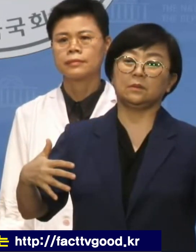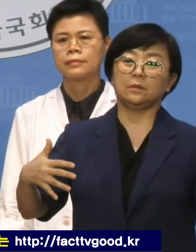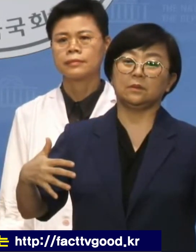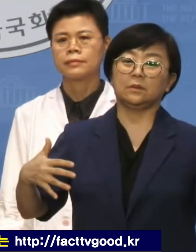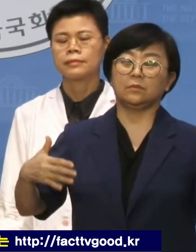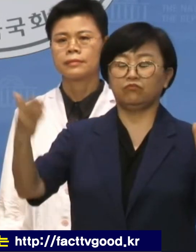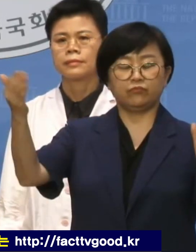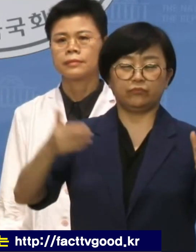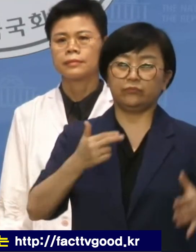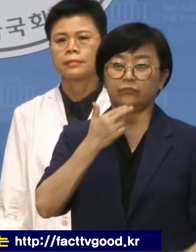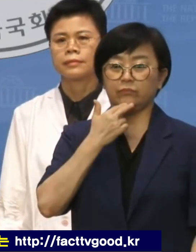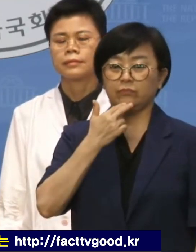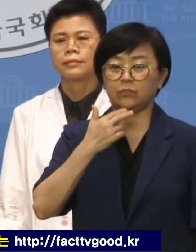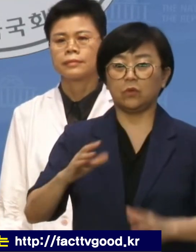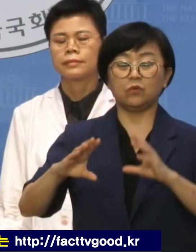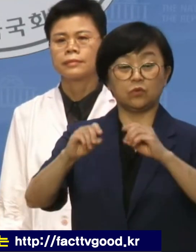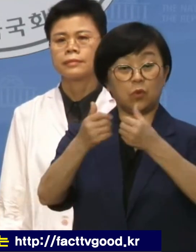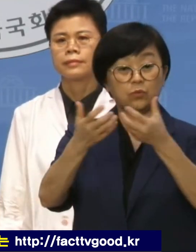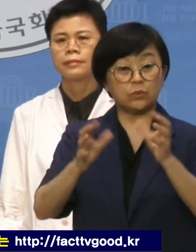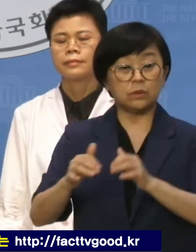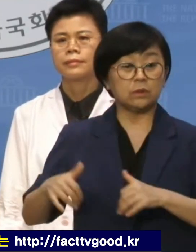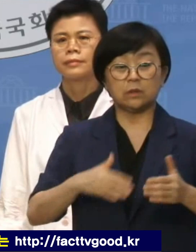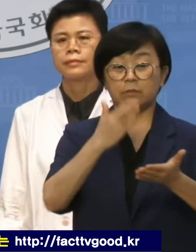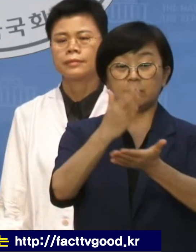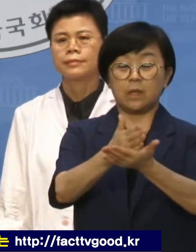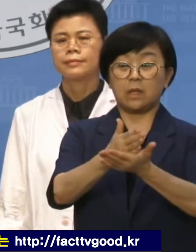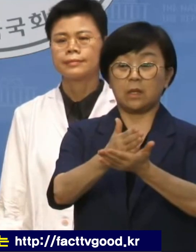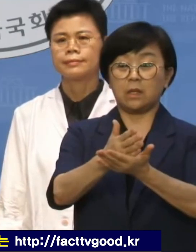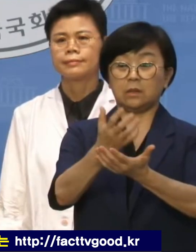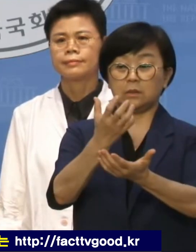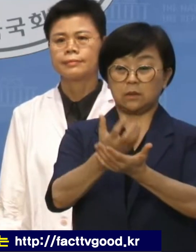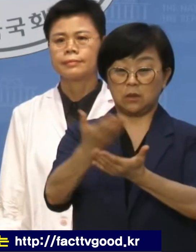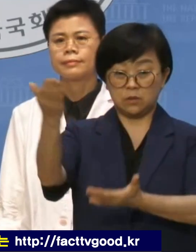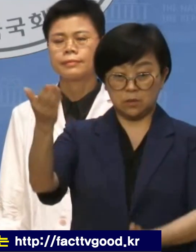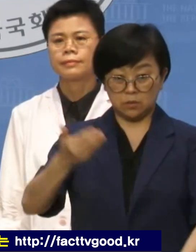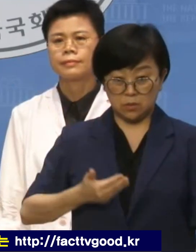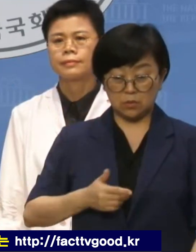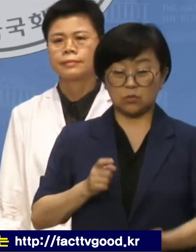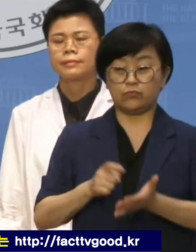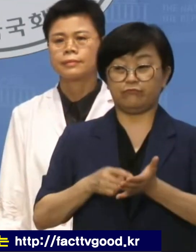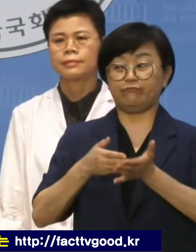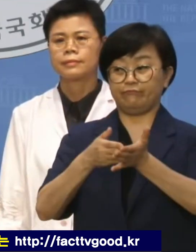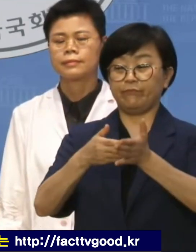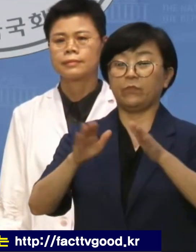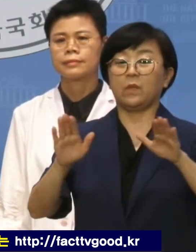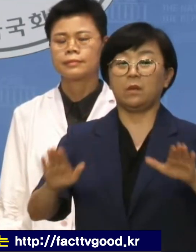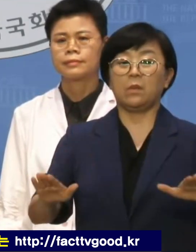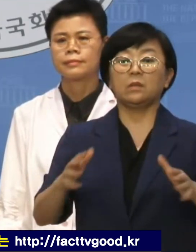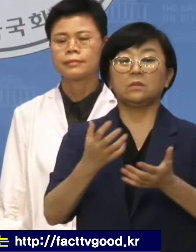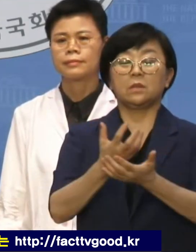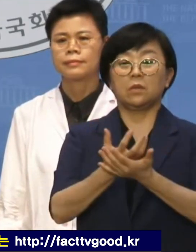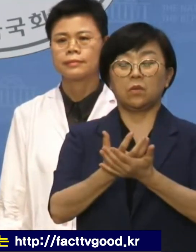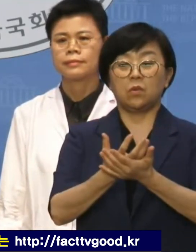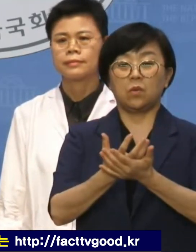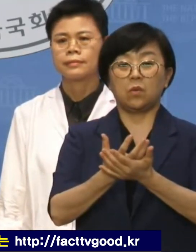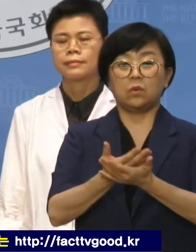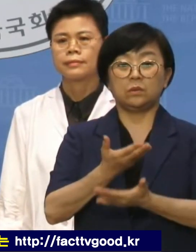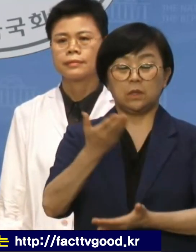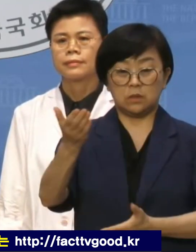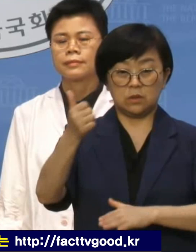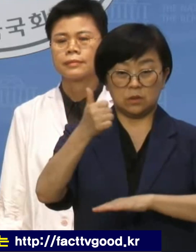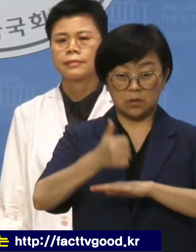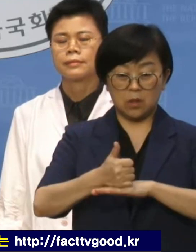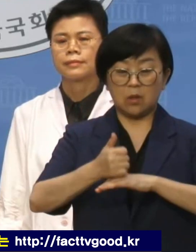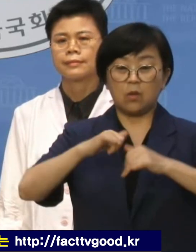이런 방구도 없습니다. 국토부는 지체하지 말고 즉시 자료를 제출할 것을 촉구합니다. 이번 자료 제출 결과에 따라서